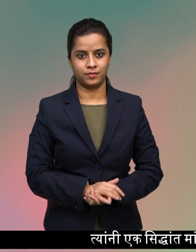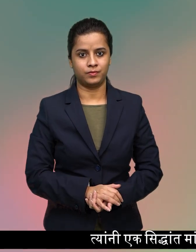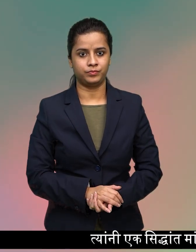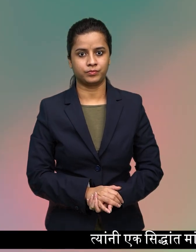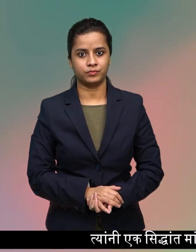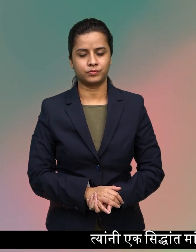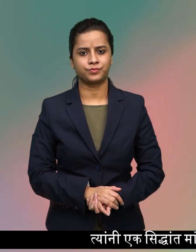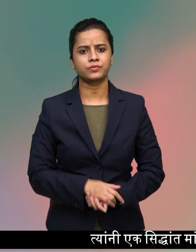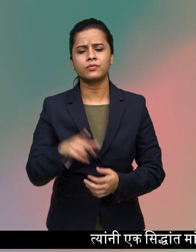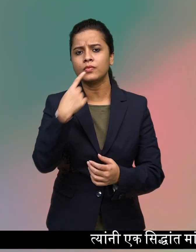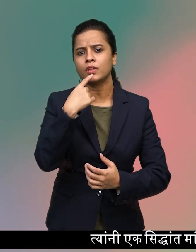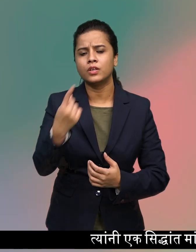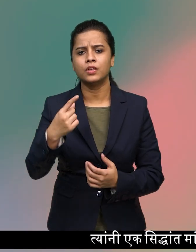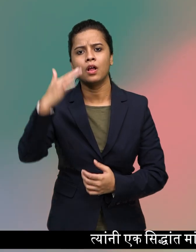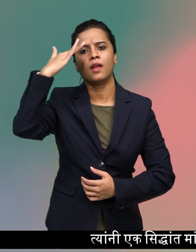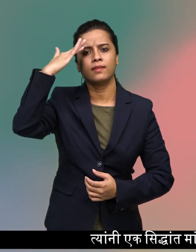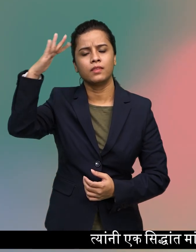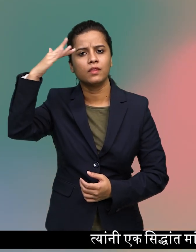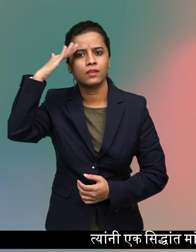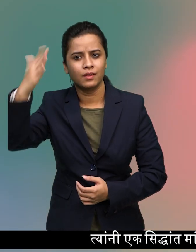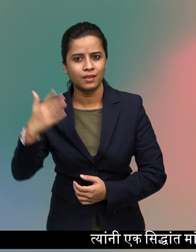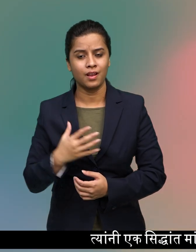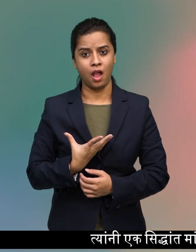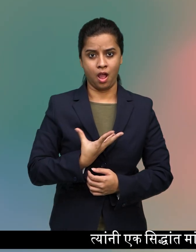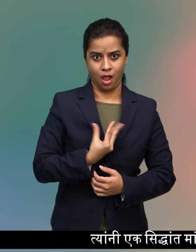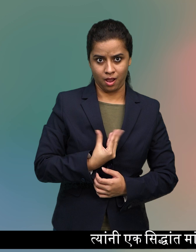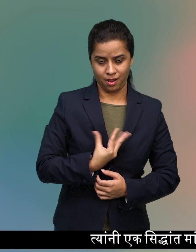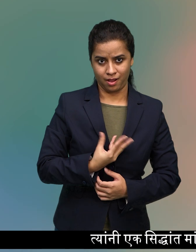त्यांनी एक सिद्धांत मांडला की हृदय हा एक स्नायुमय पंप आहे,